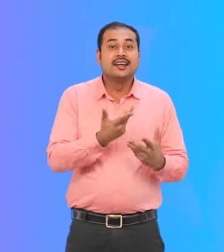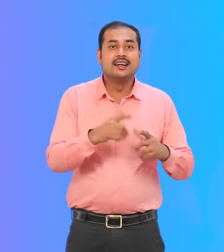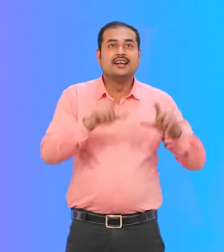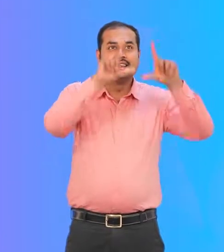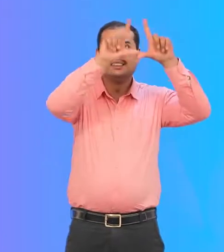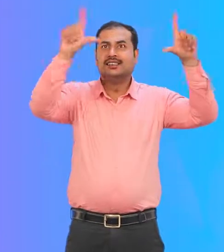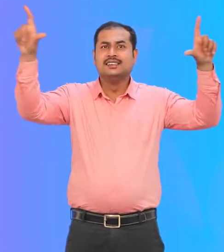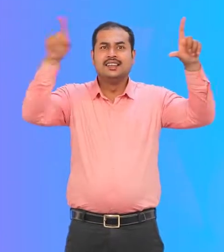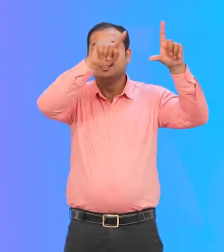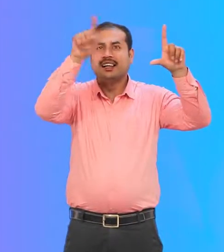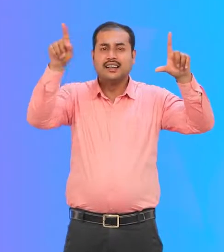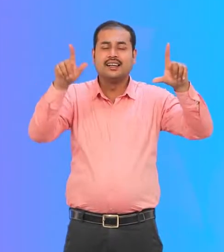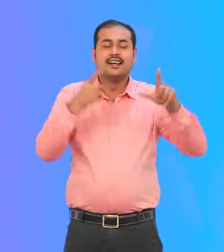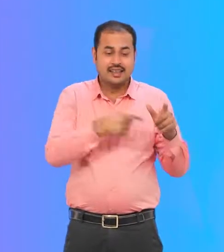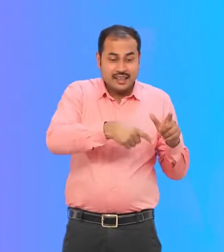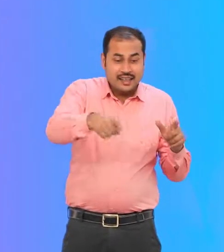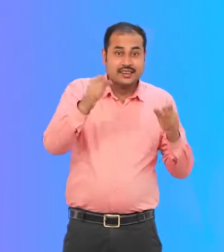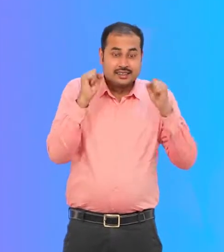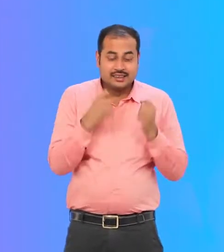उनके लिए यह सीटें आरक्षित हैं